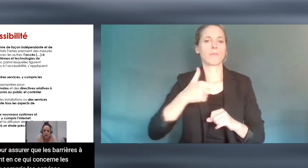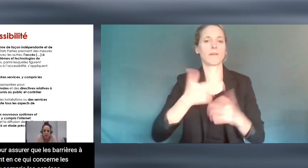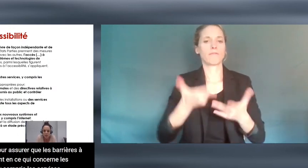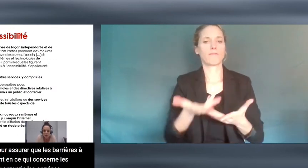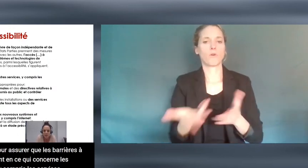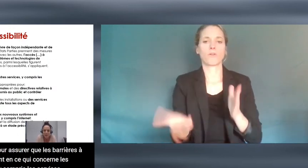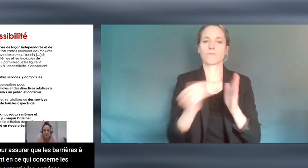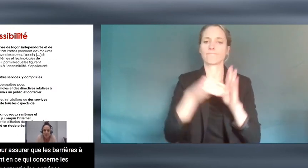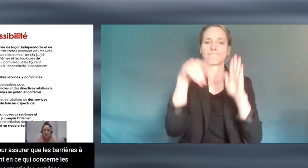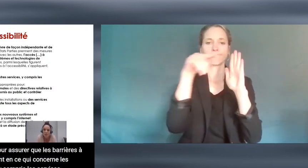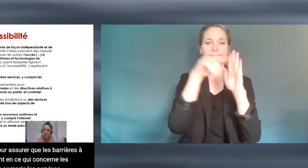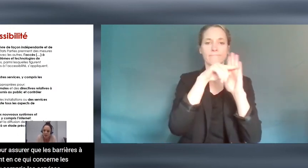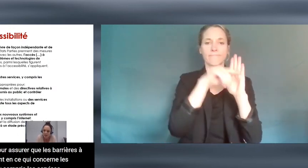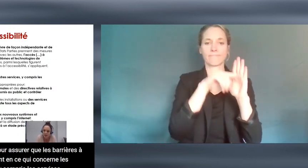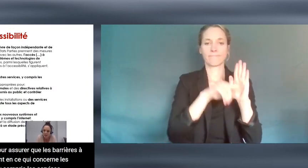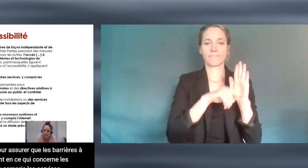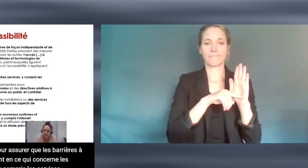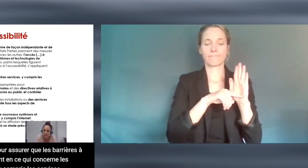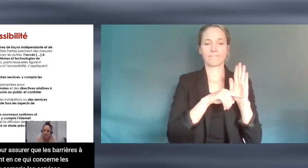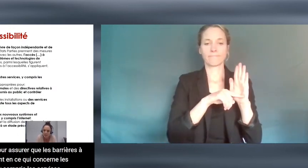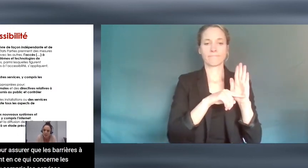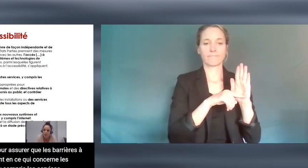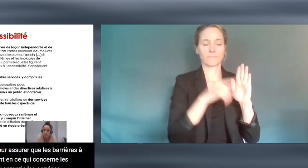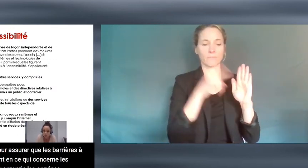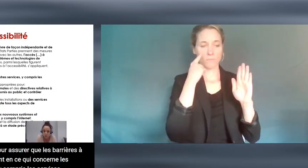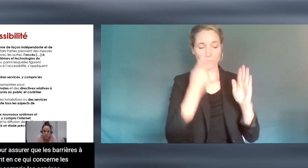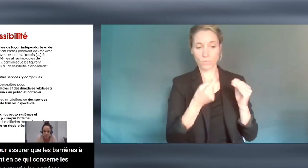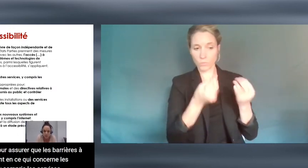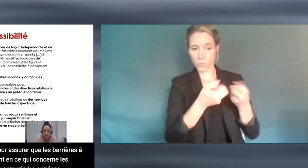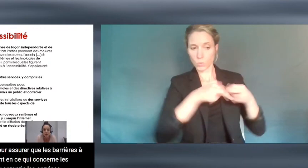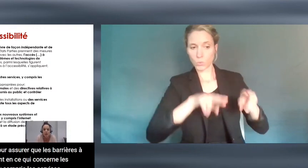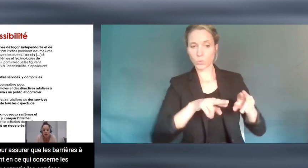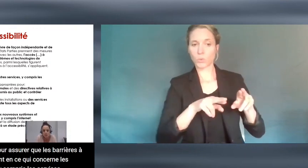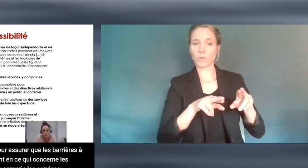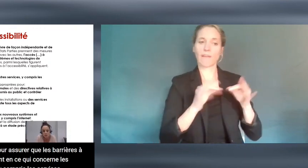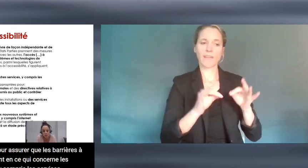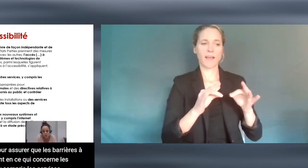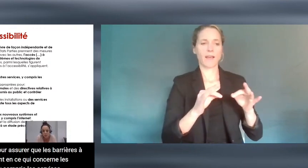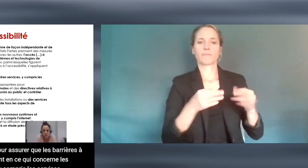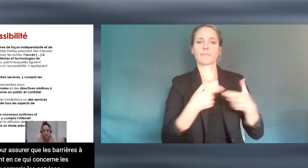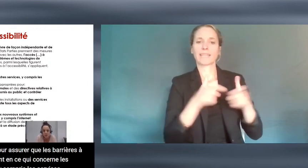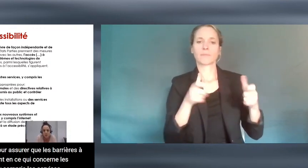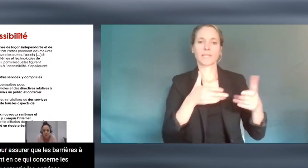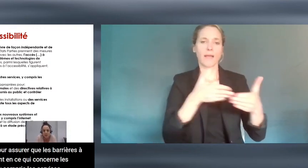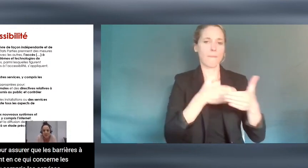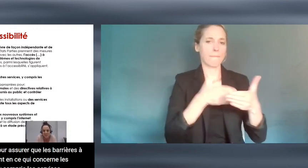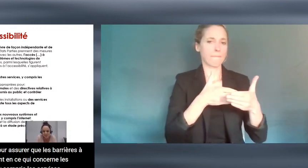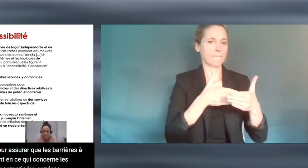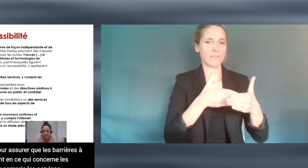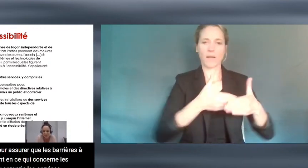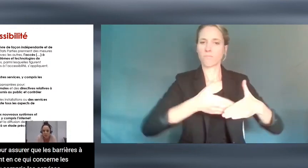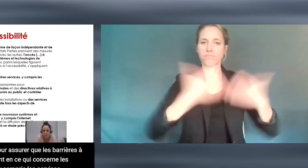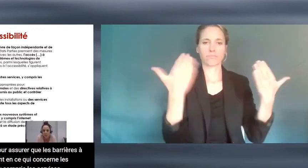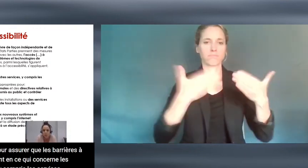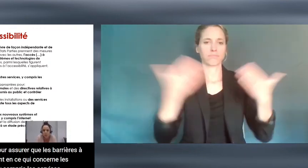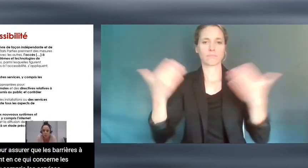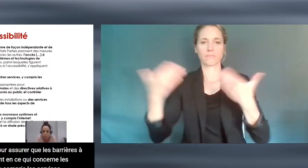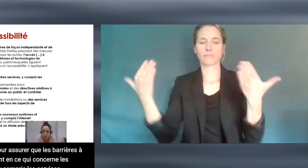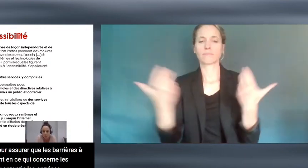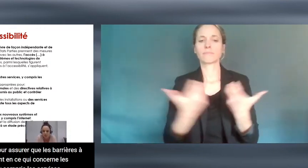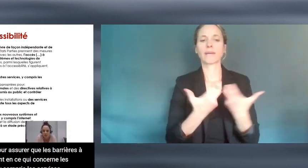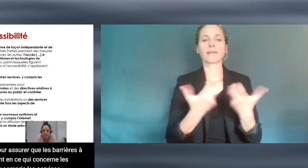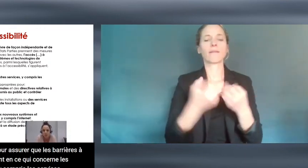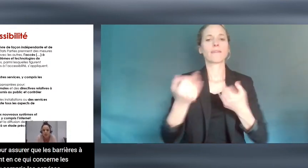pour assurer que les barrières à l'accessibilité soient supprimées, notamment en ce qui concerne les services d'information,